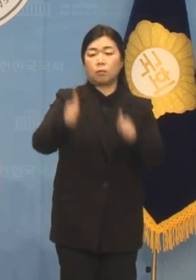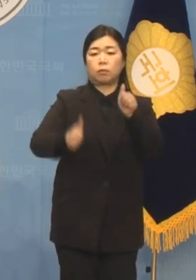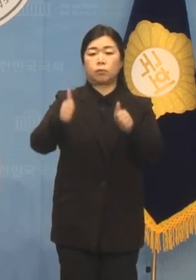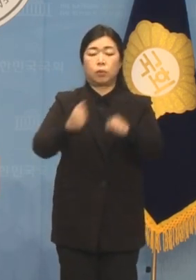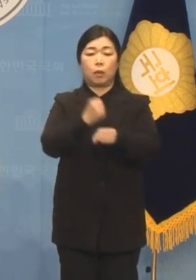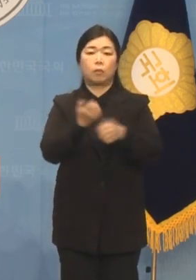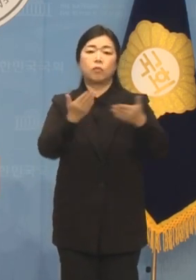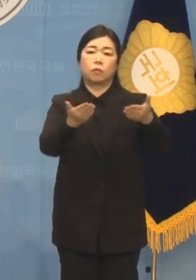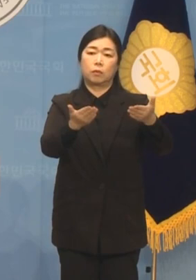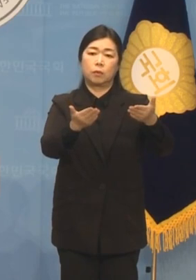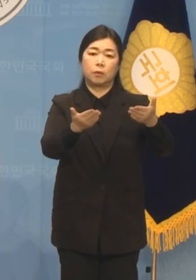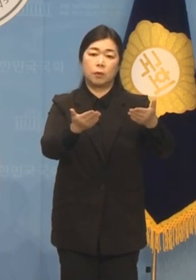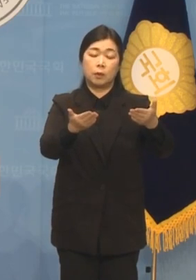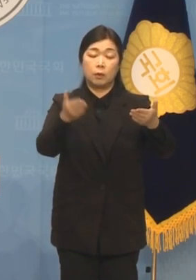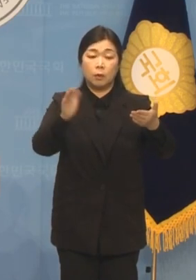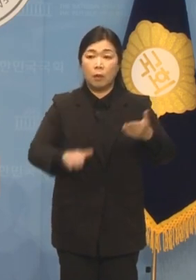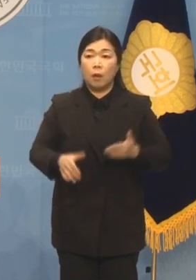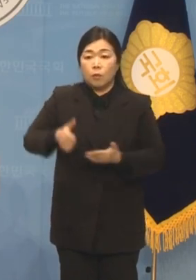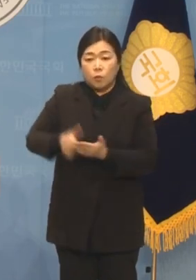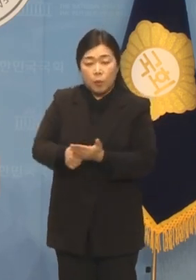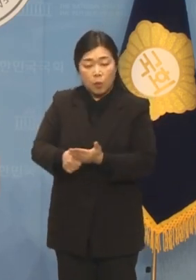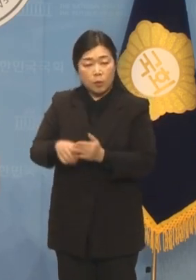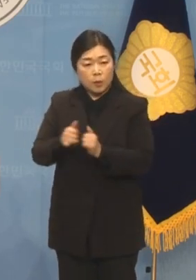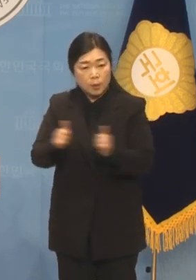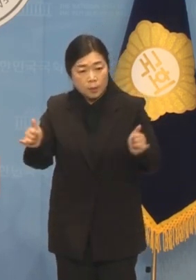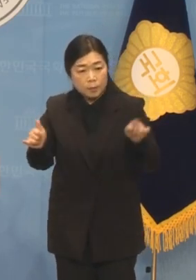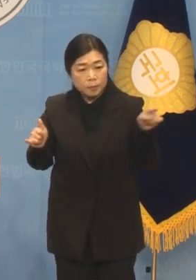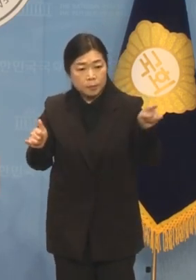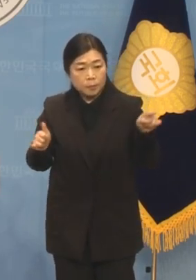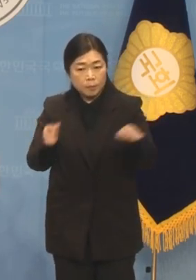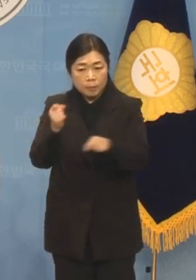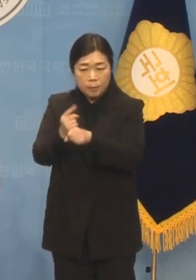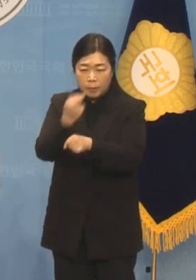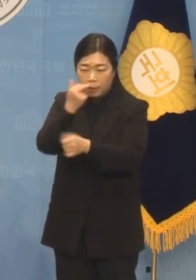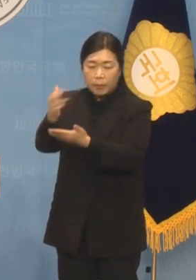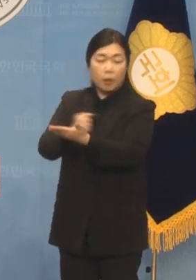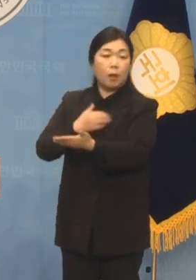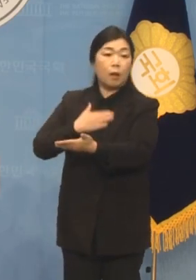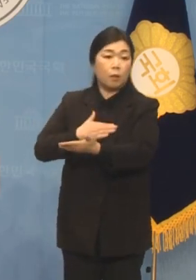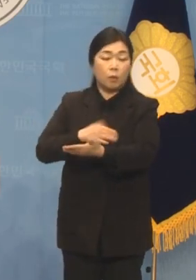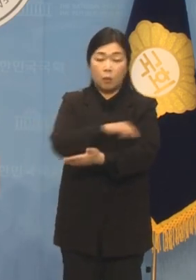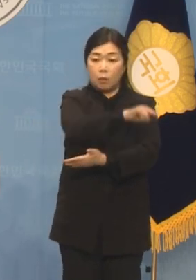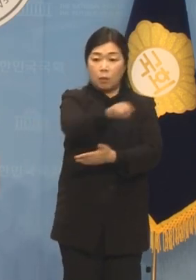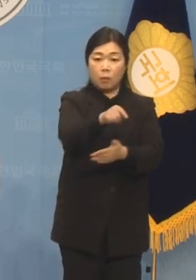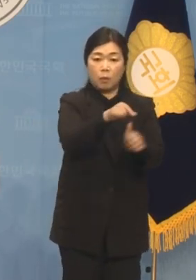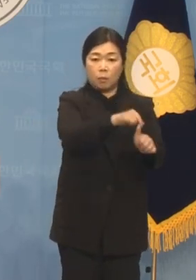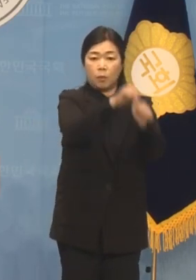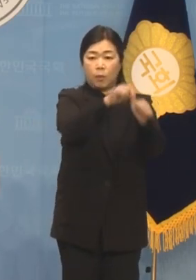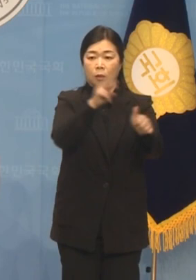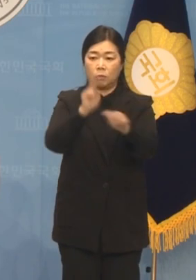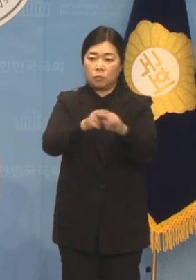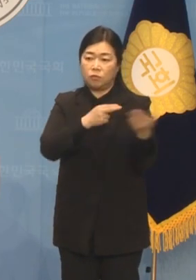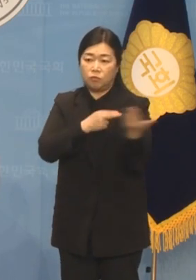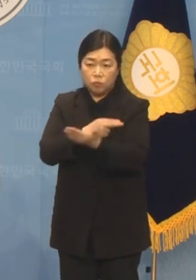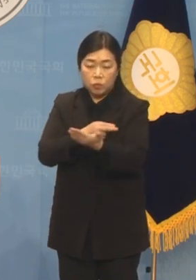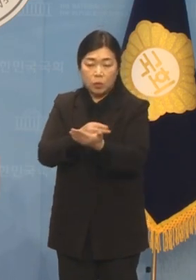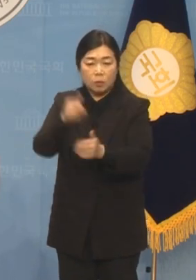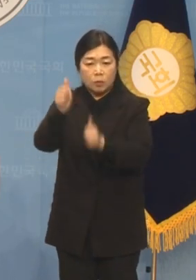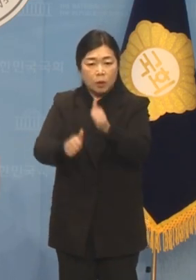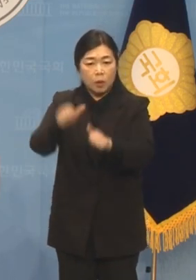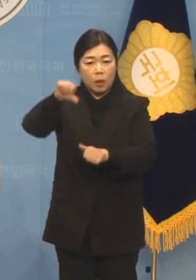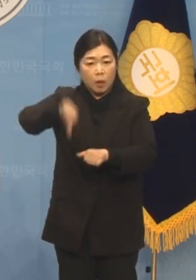투표자의 성향을 미리 파악하고 반영하려는 의심이 드는 여론조사 등